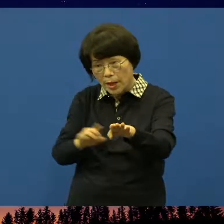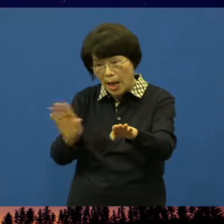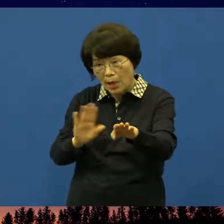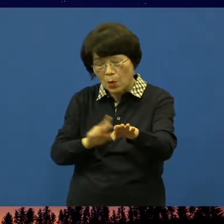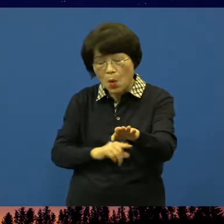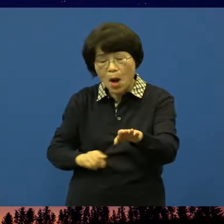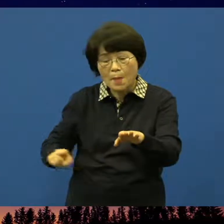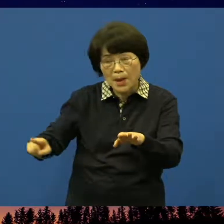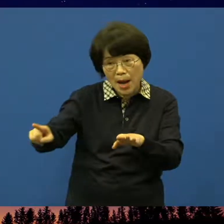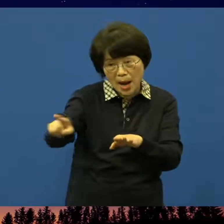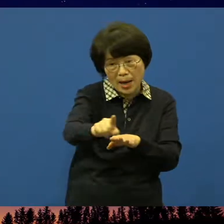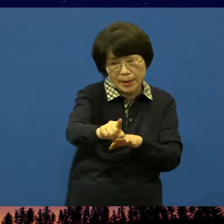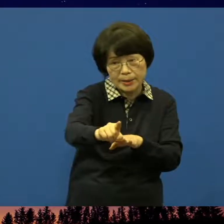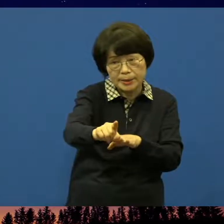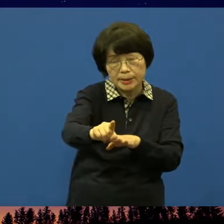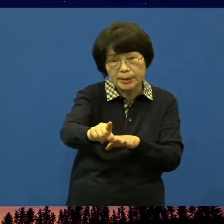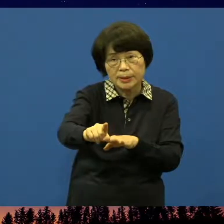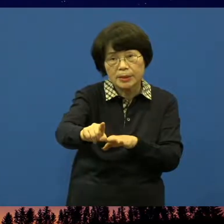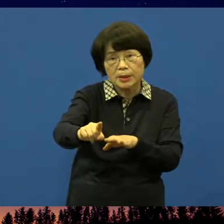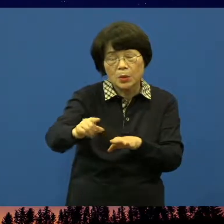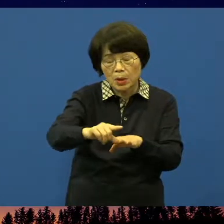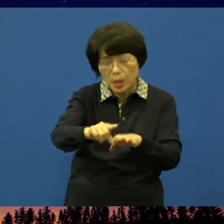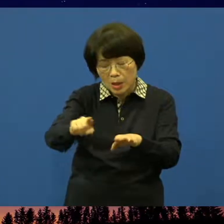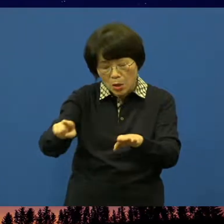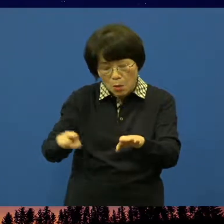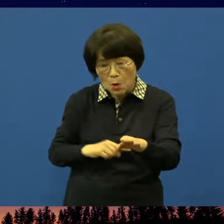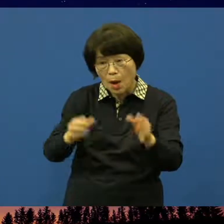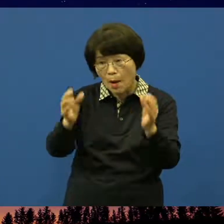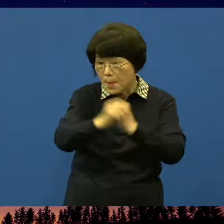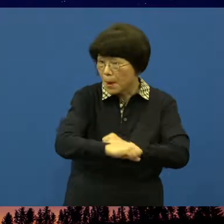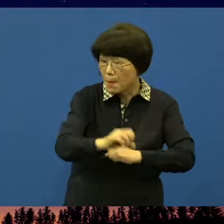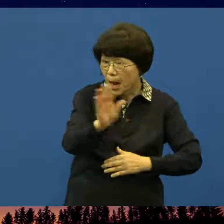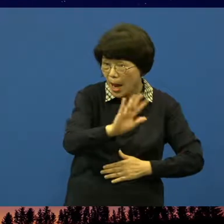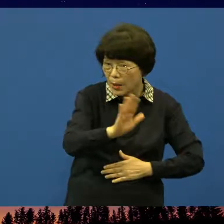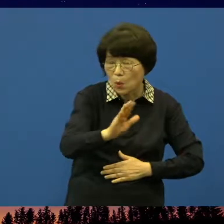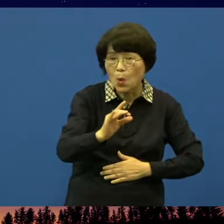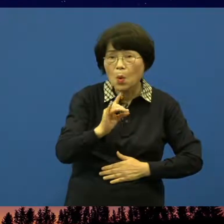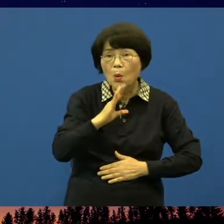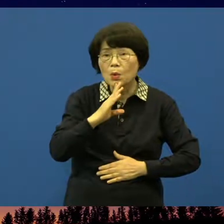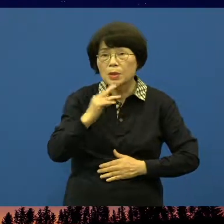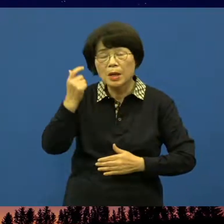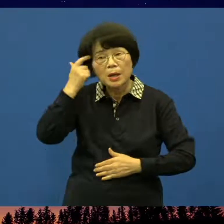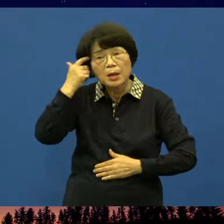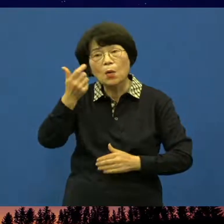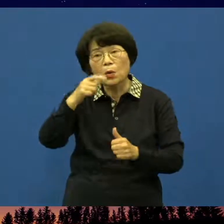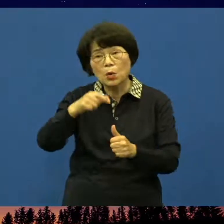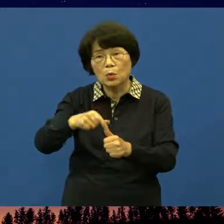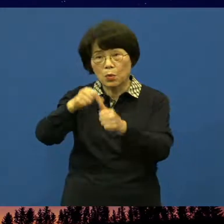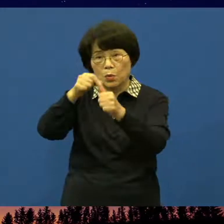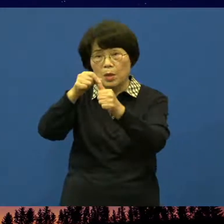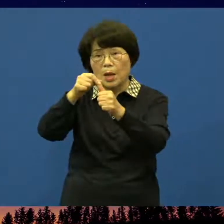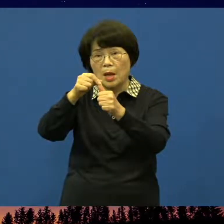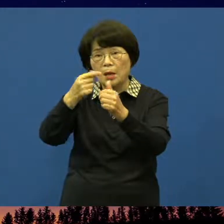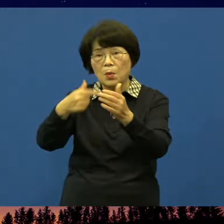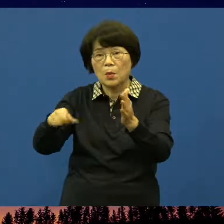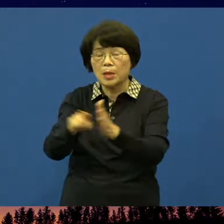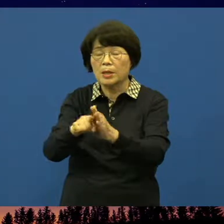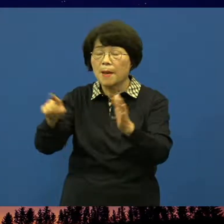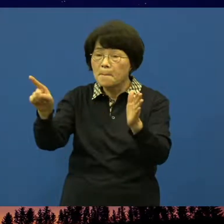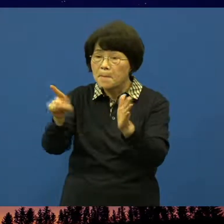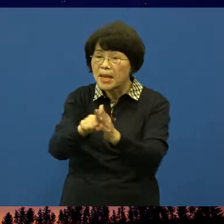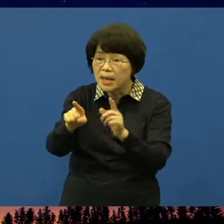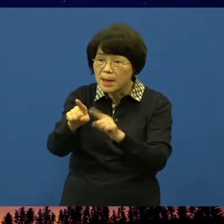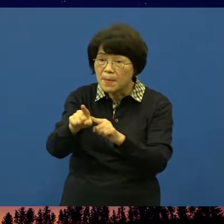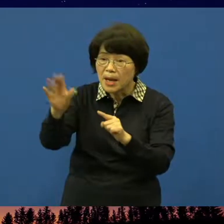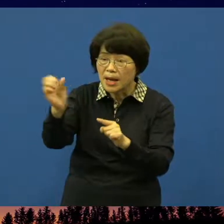것입니다. 그래서 39절에 우리는 뒤로 물러가 멸망할 자가 아니요 오직 영혼을 구원함에 이르는 믿음을